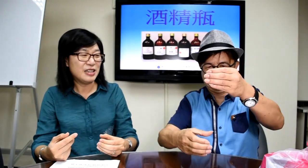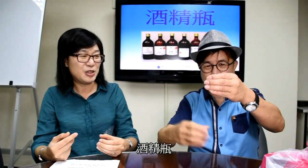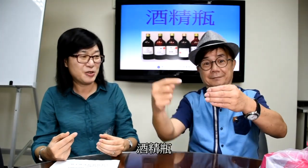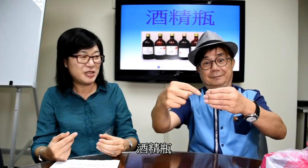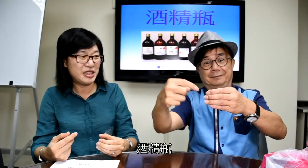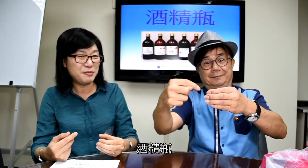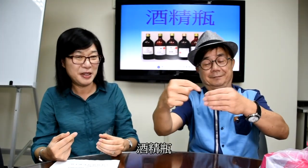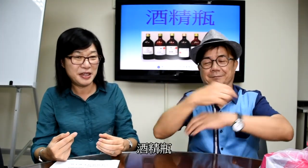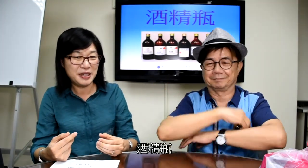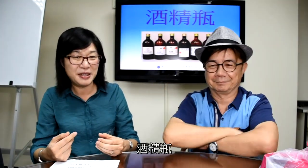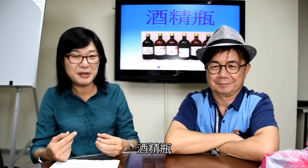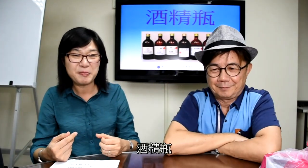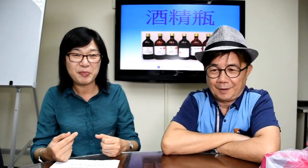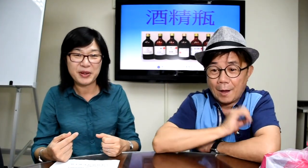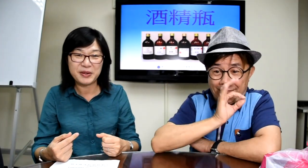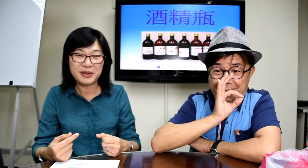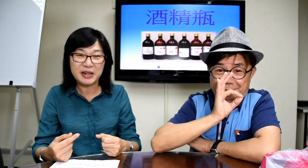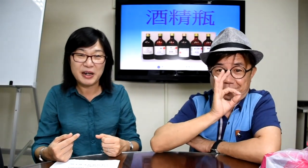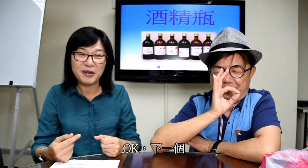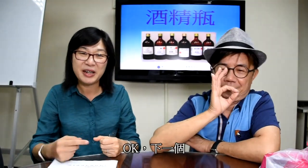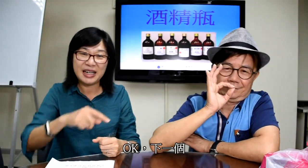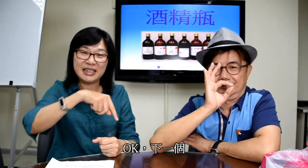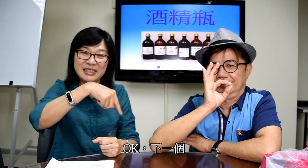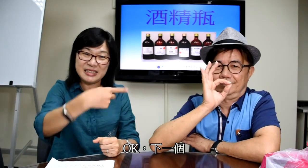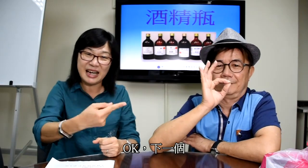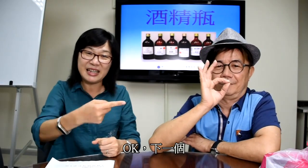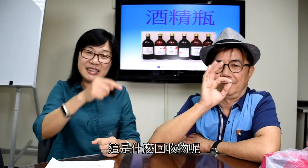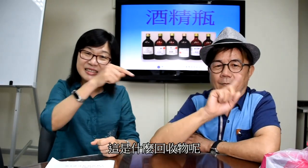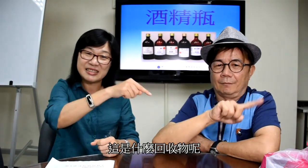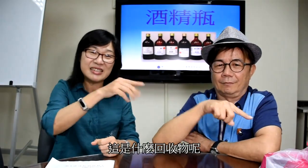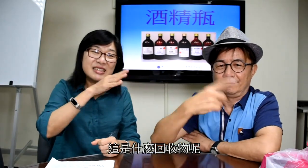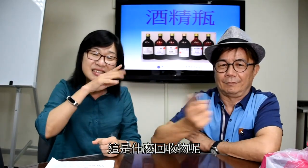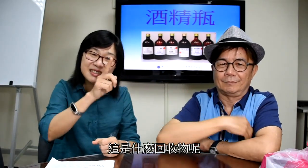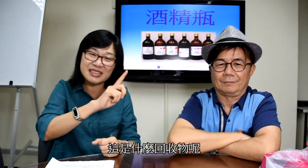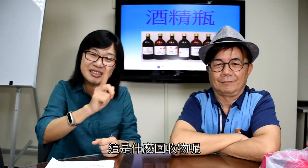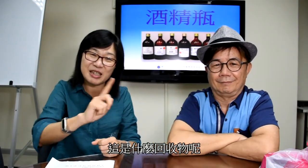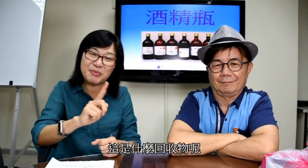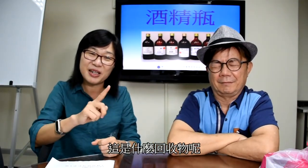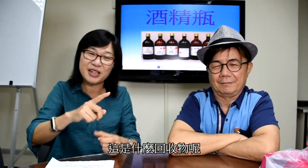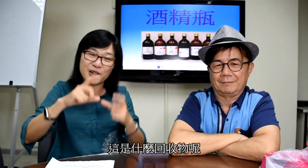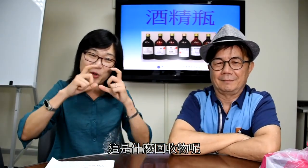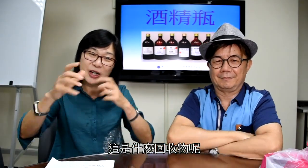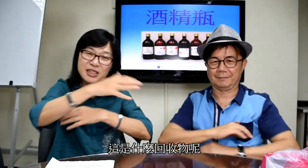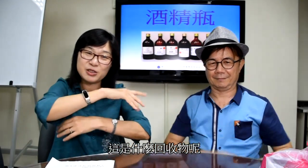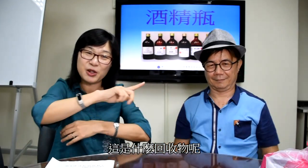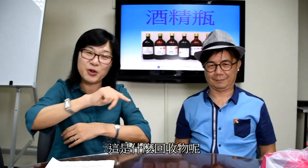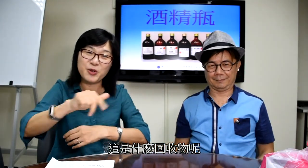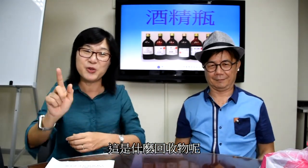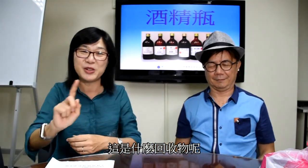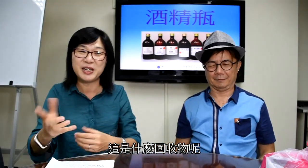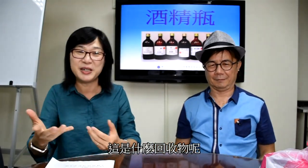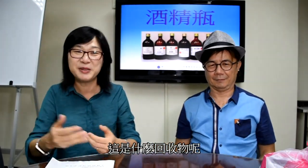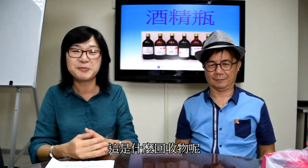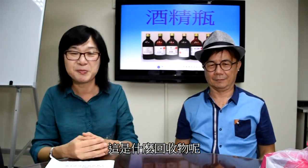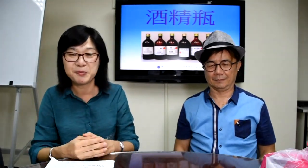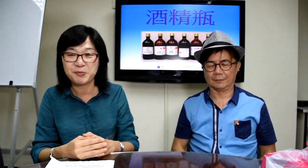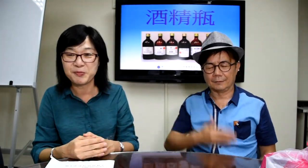酒精瓶 ，OK， 下一个，这是什么回收物呢？